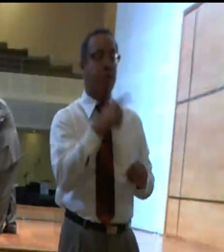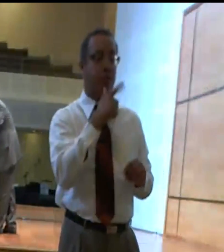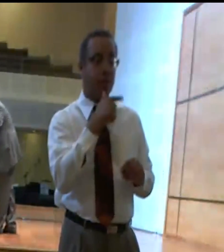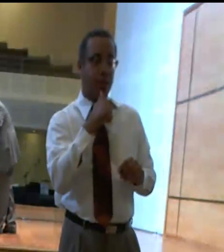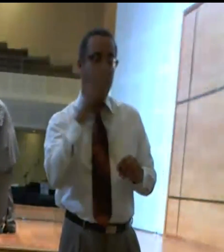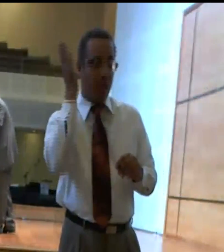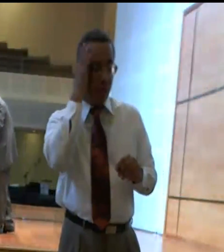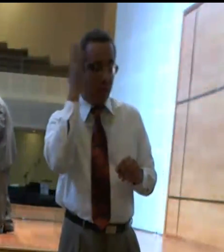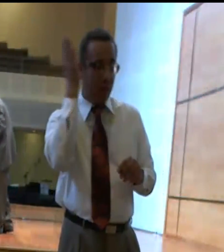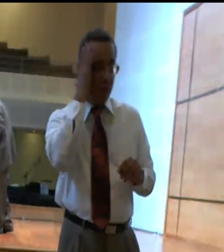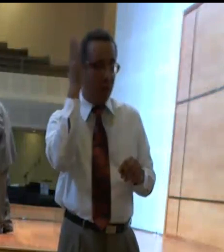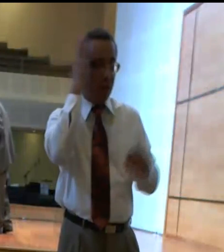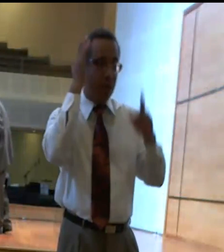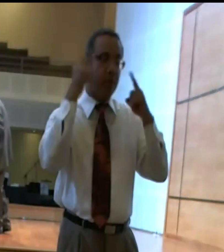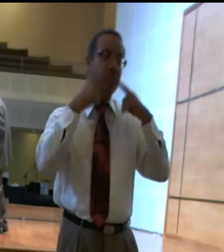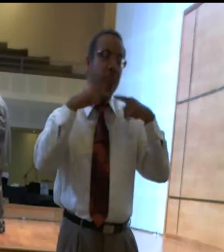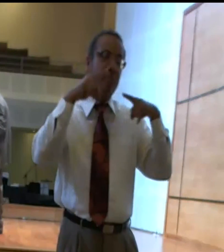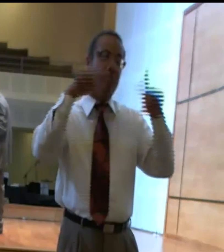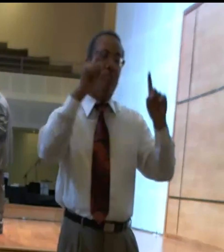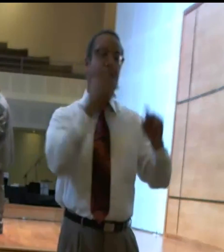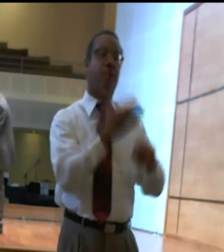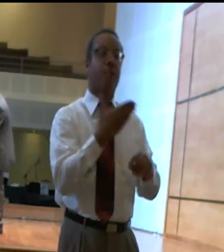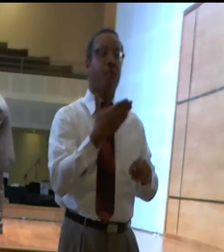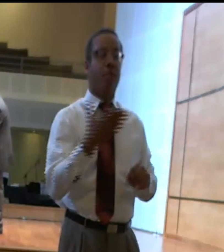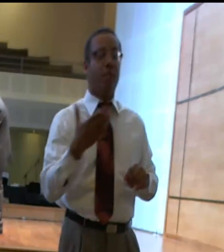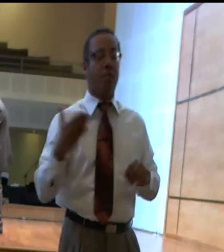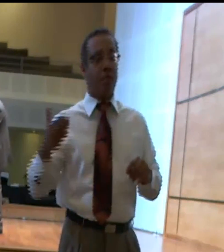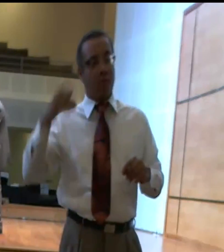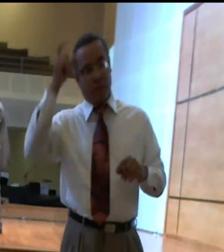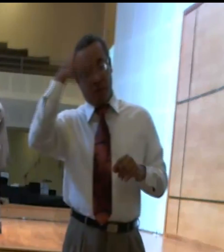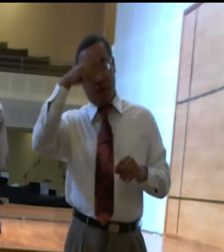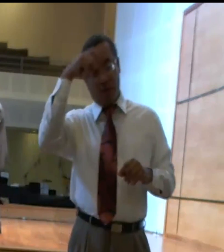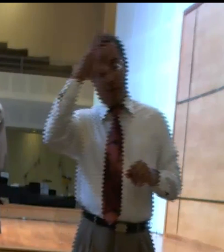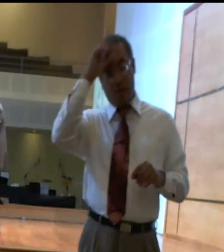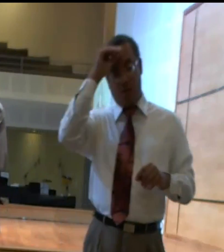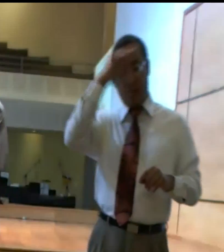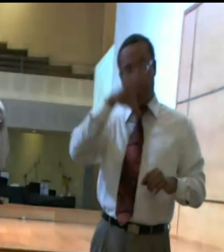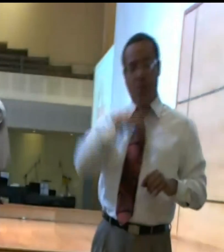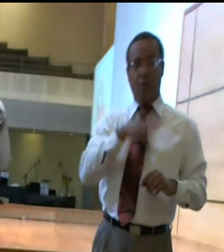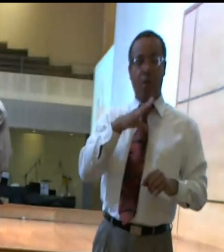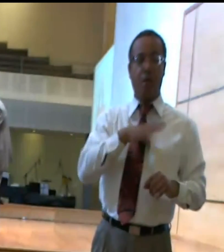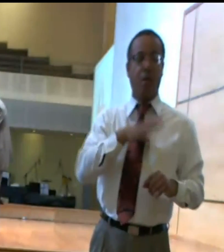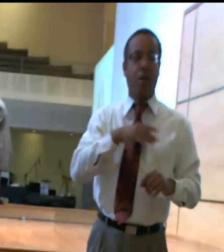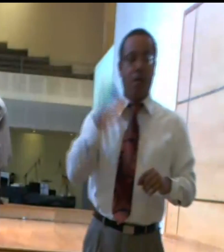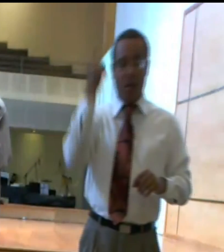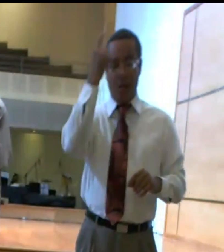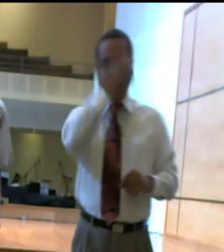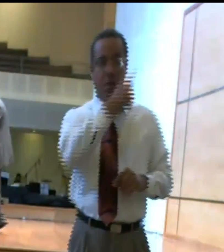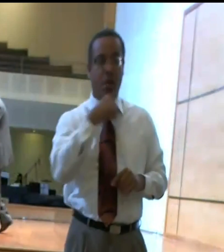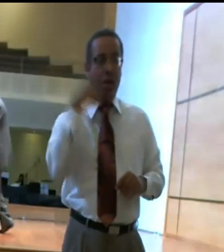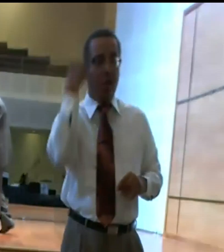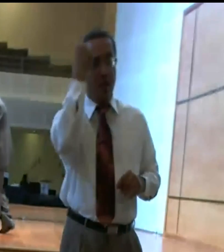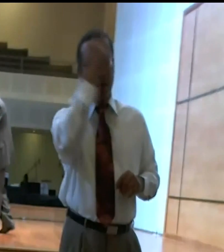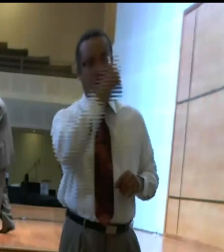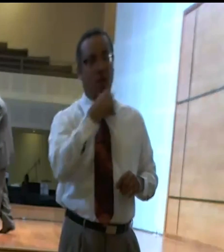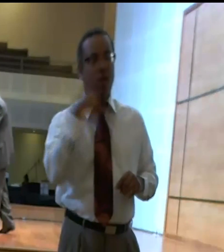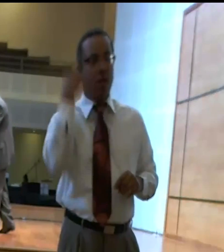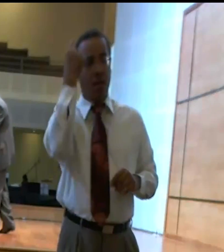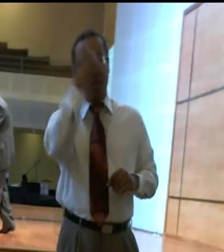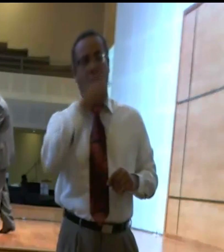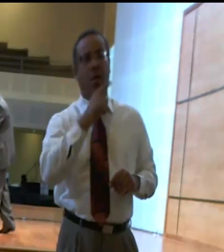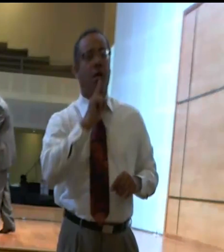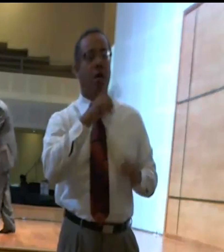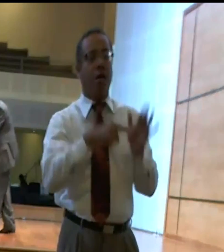como el que sabe la declaración de las cosas? La sabiduría del hombre ilumina su rostro y la tosquedad